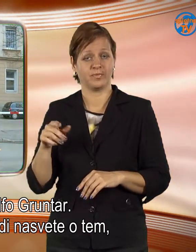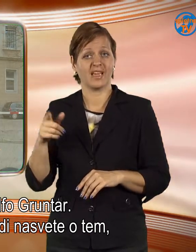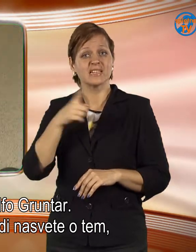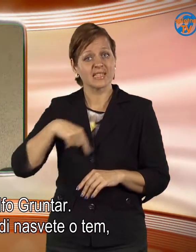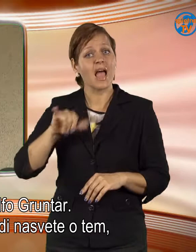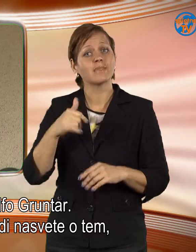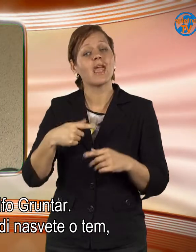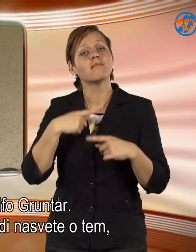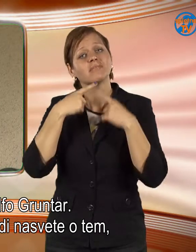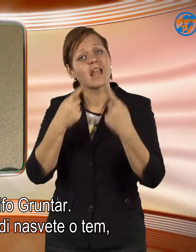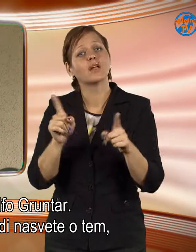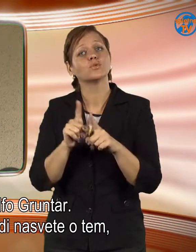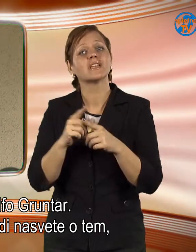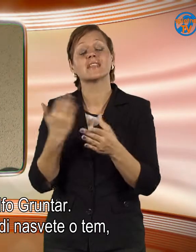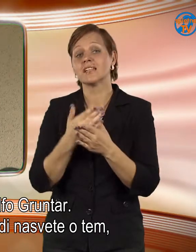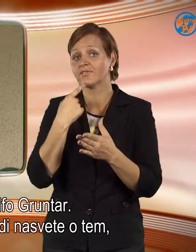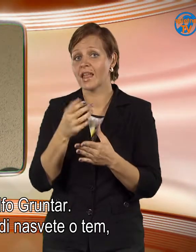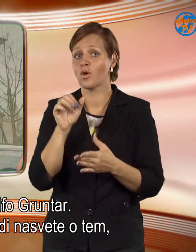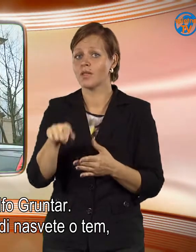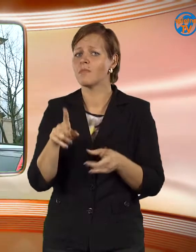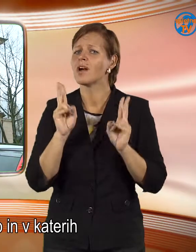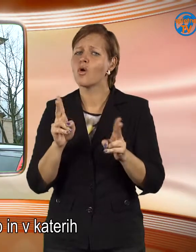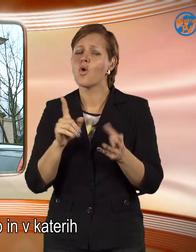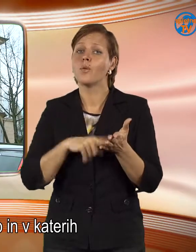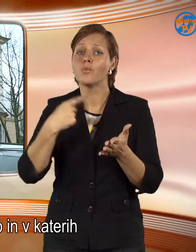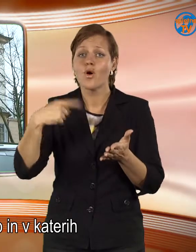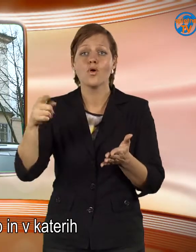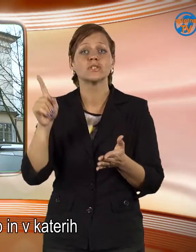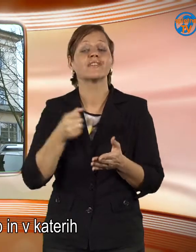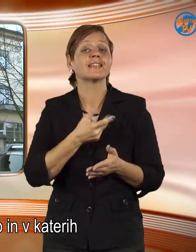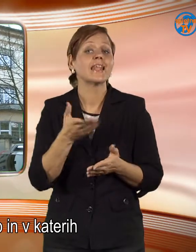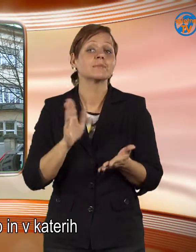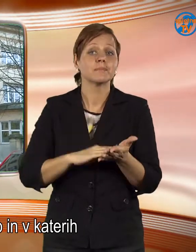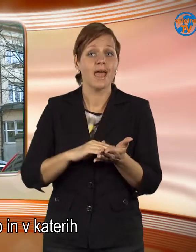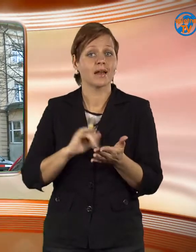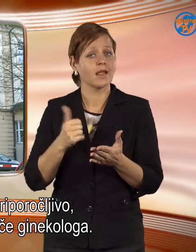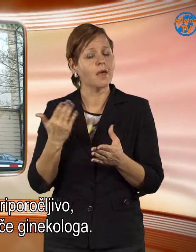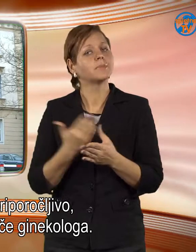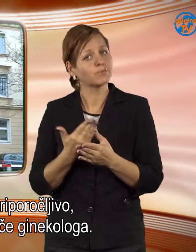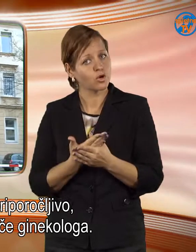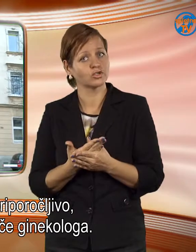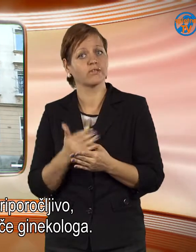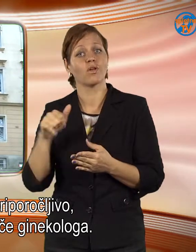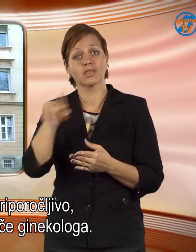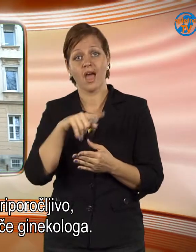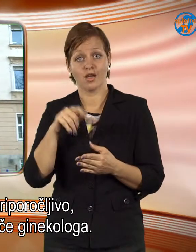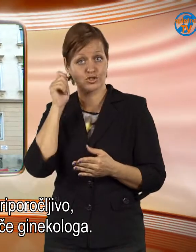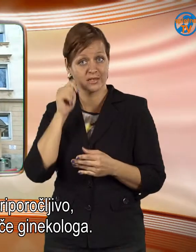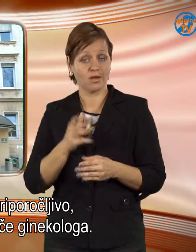Z nami je delila tudi nasvete o tem, kako pogosto in v katerih primerih je priporočljivo, da ženska